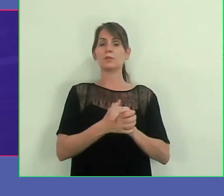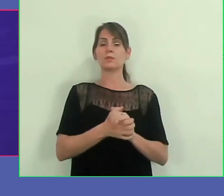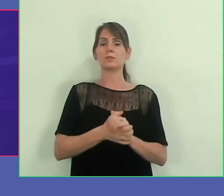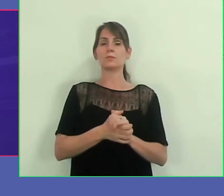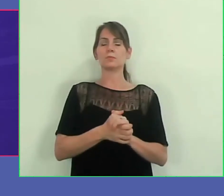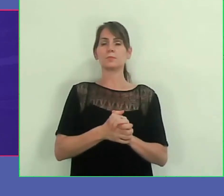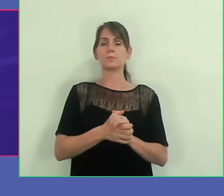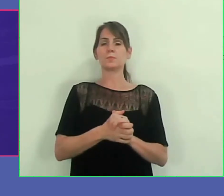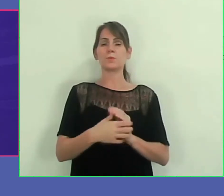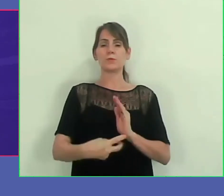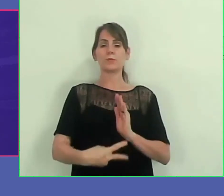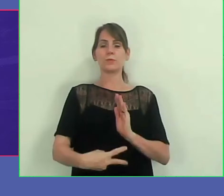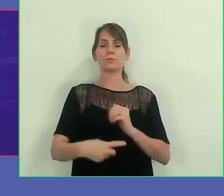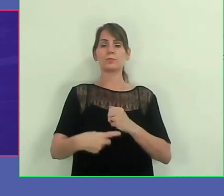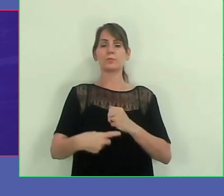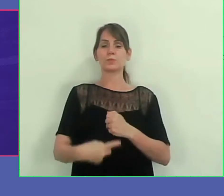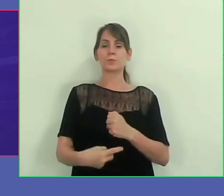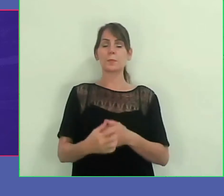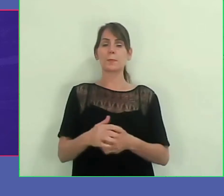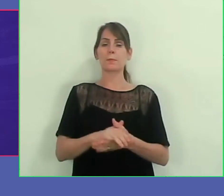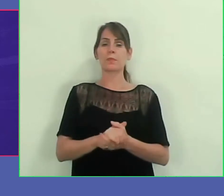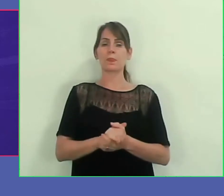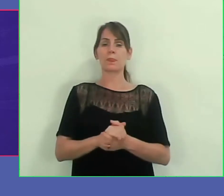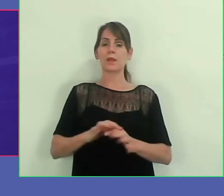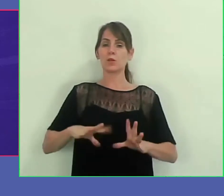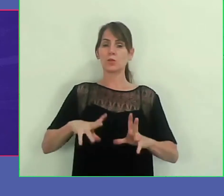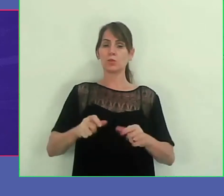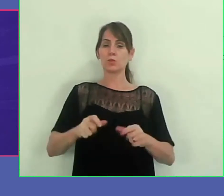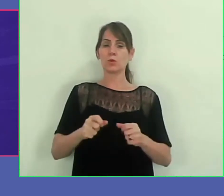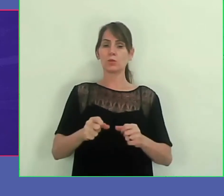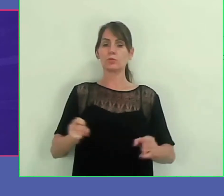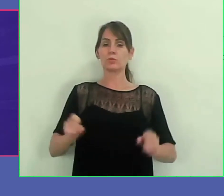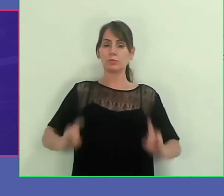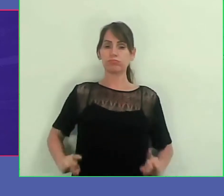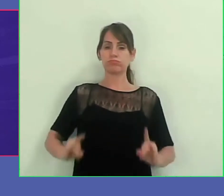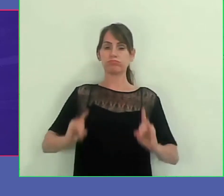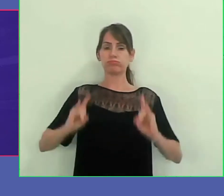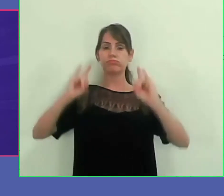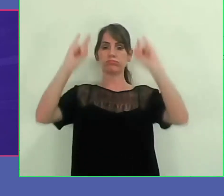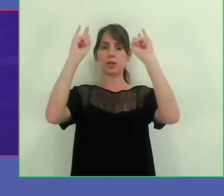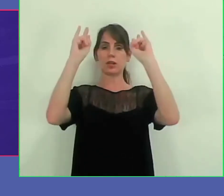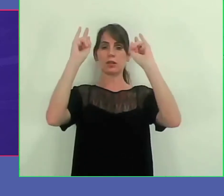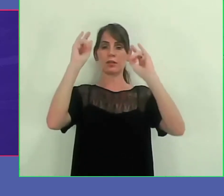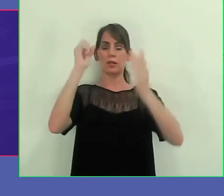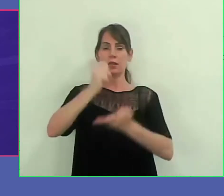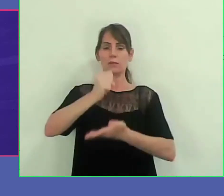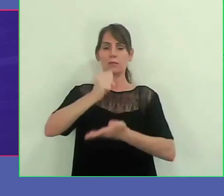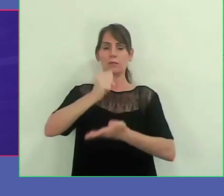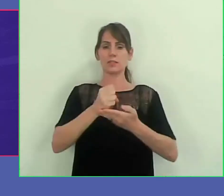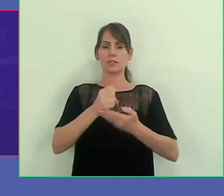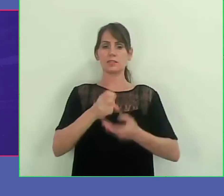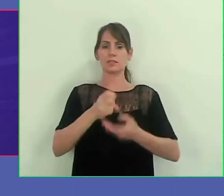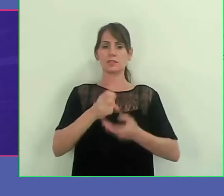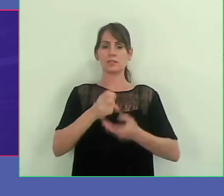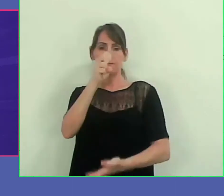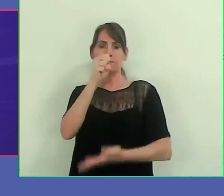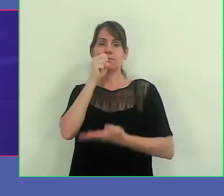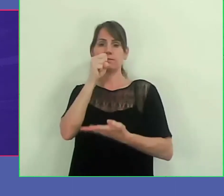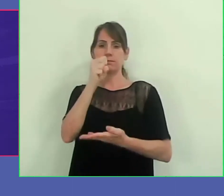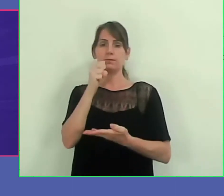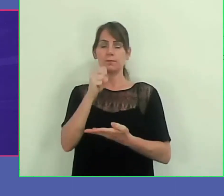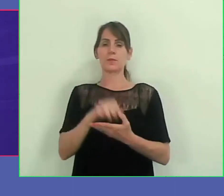21, no qual todo edifício bem ajustado, lembra que eu chamei a atenção na semana passada,